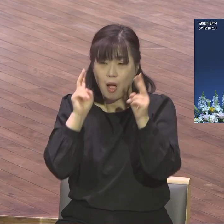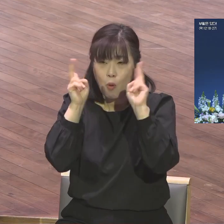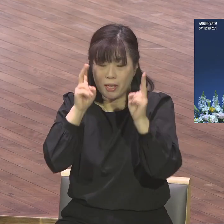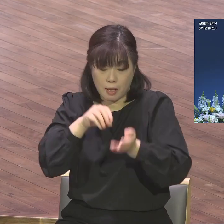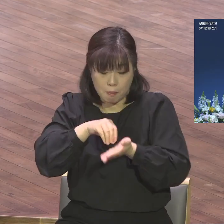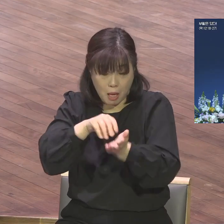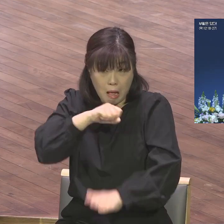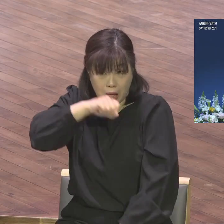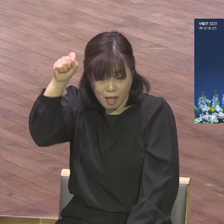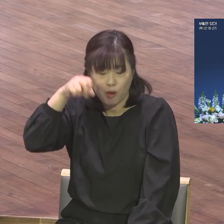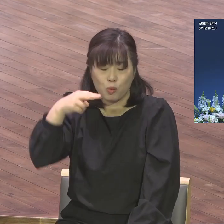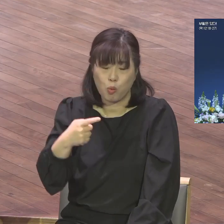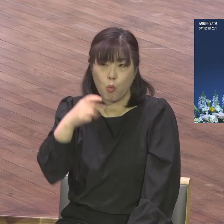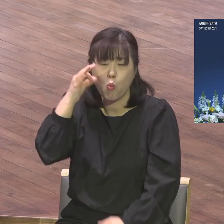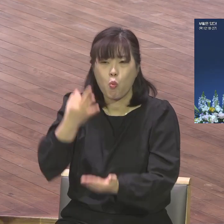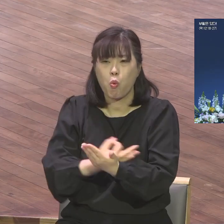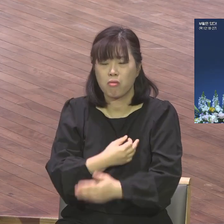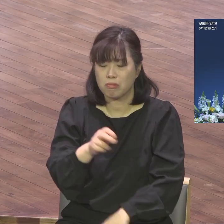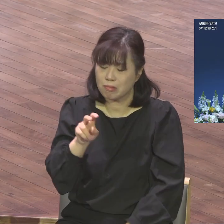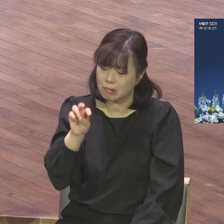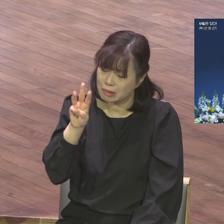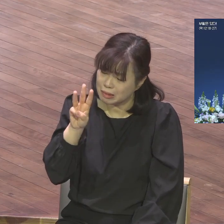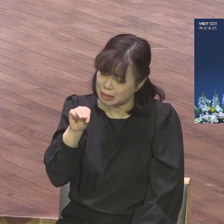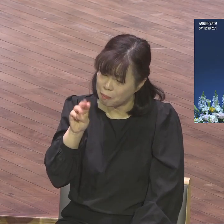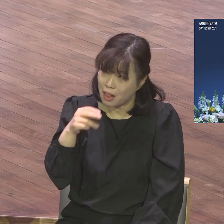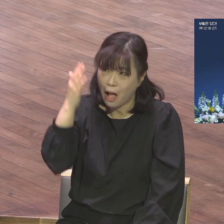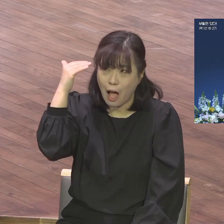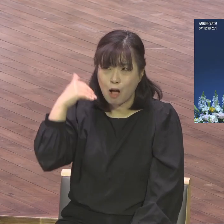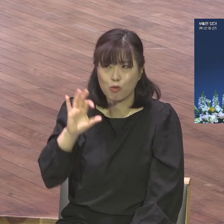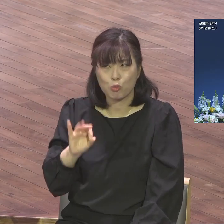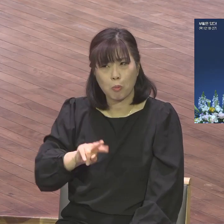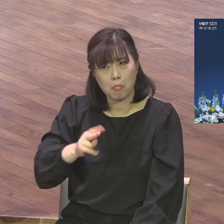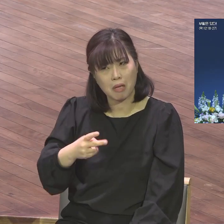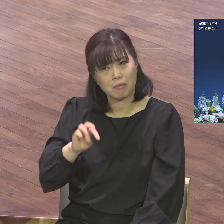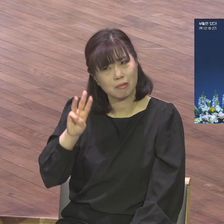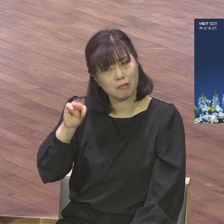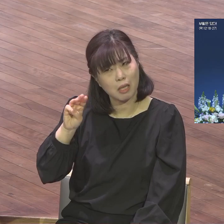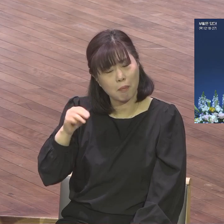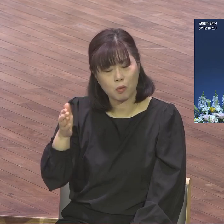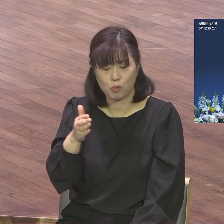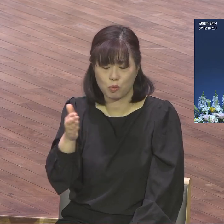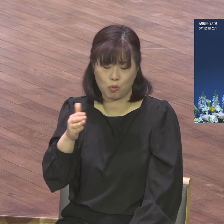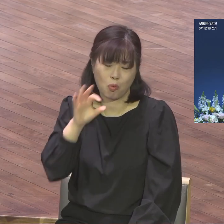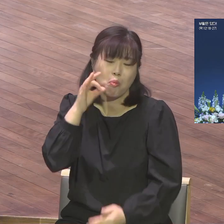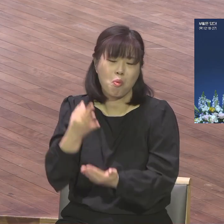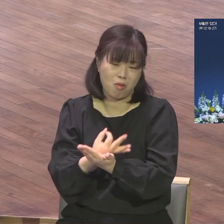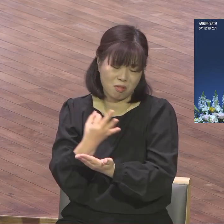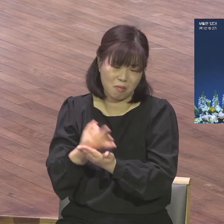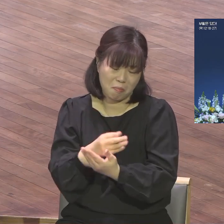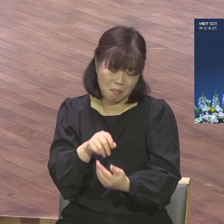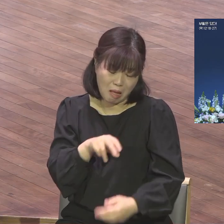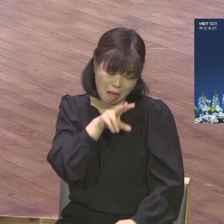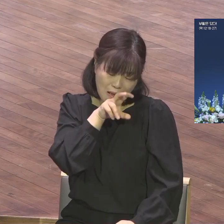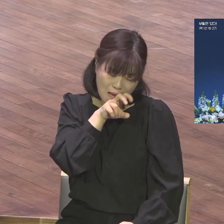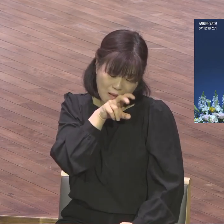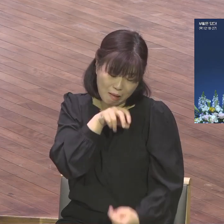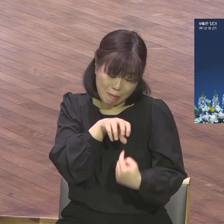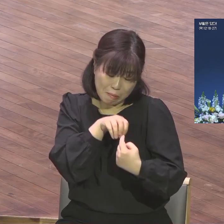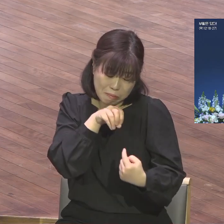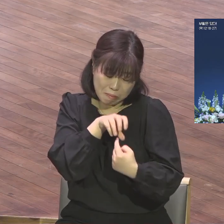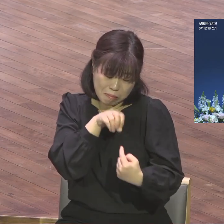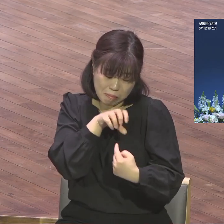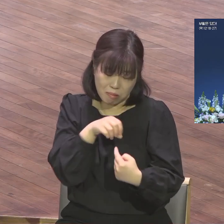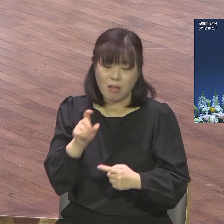살아야 될 정도로 너무너무 어려운 현장이에요. 제가 가본 전 세계 선교 현장 중에 가장 열악한